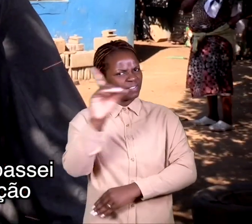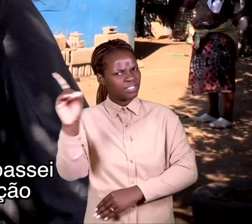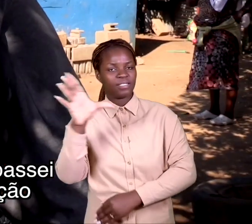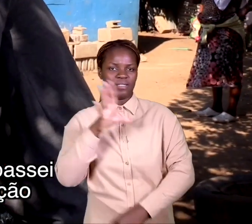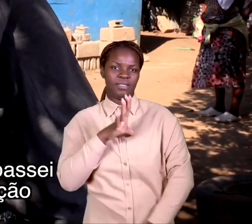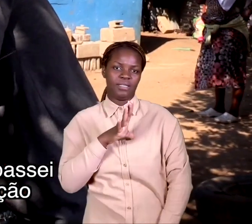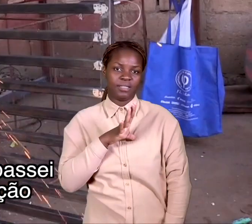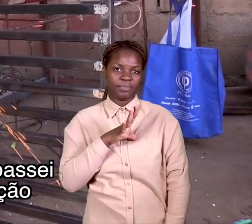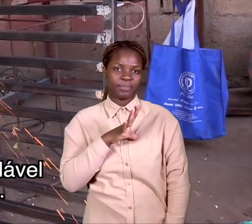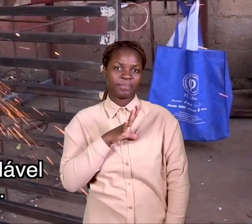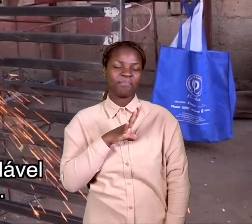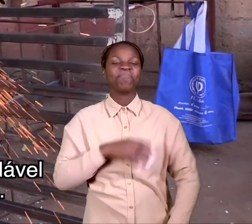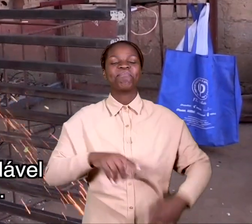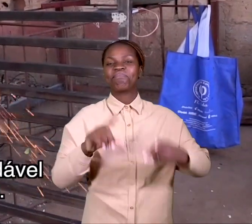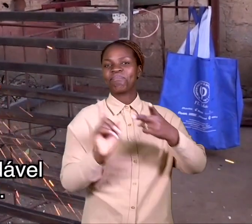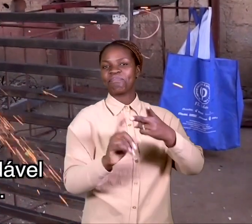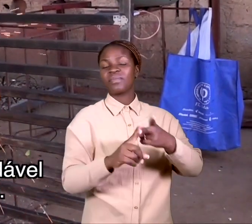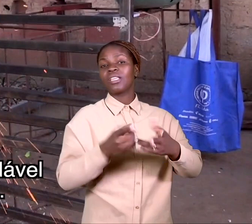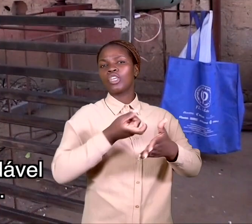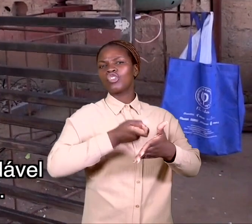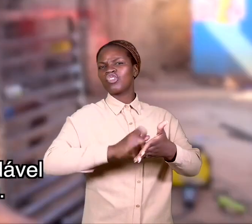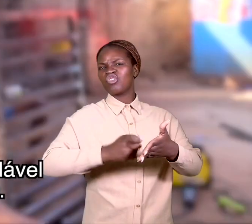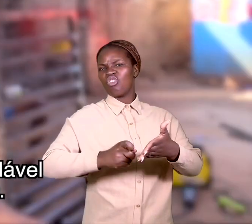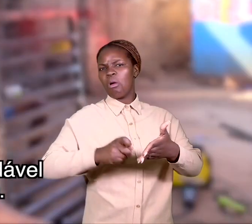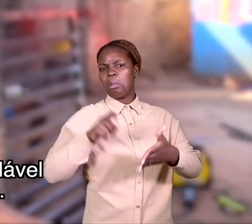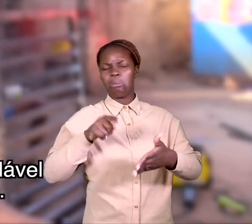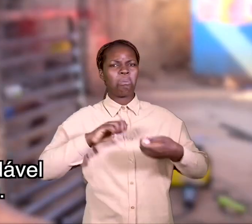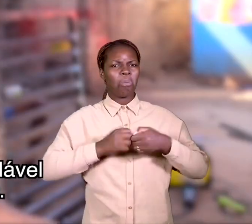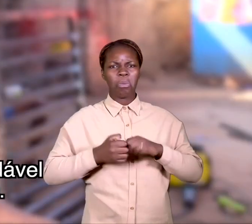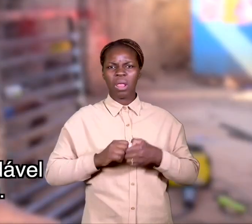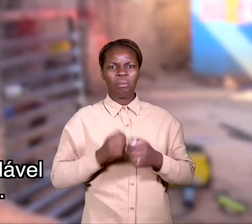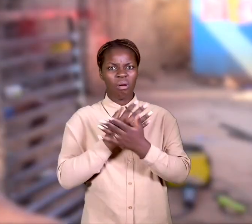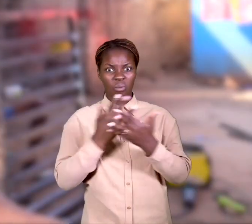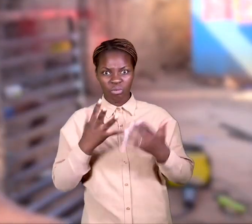estresse. O ambiente era muito bonito com os colegas.